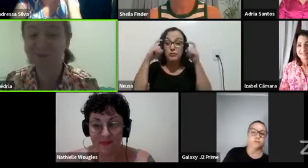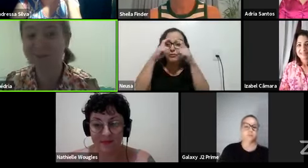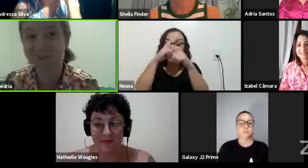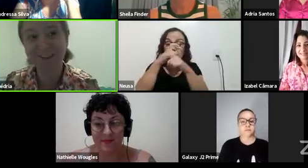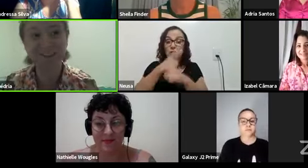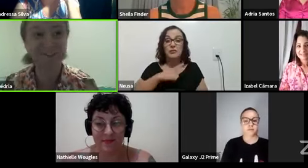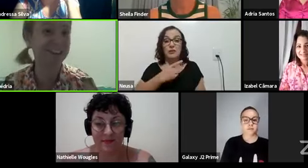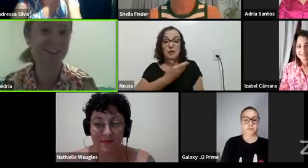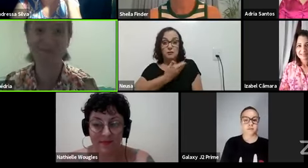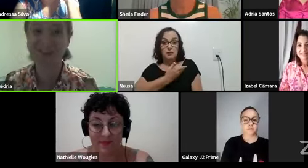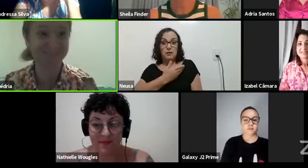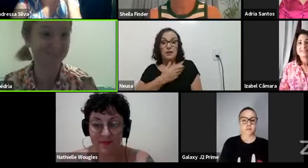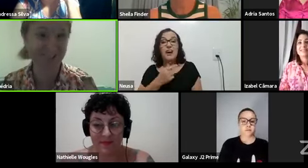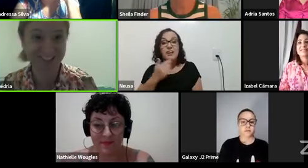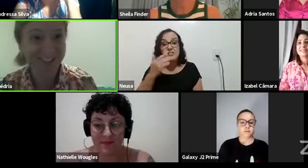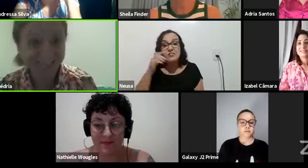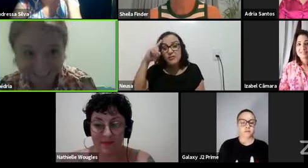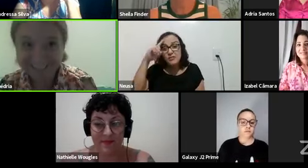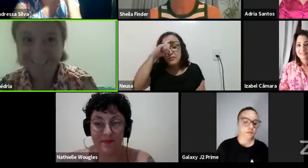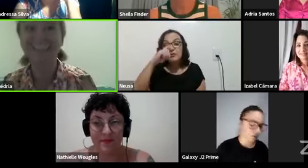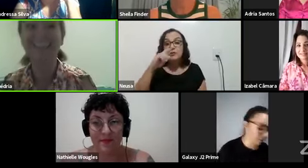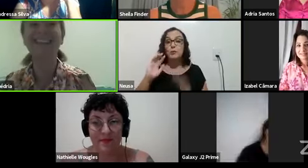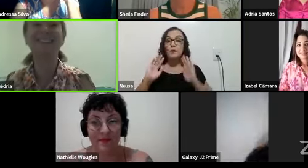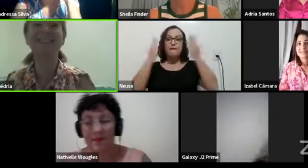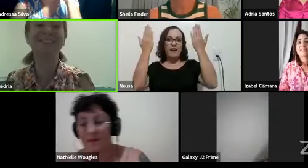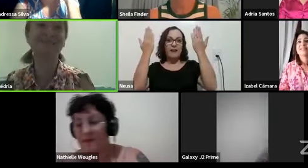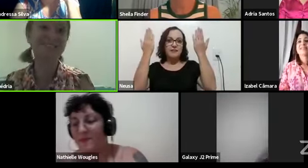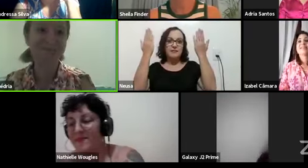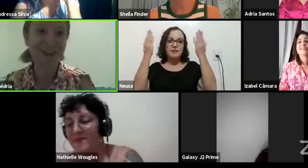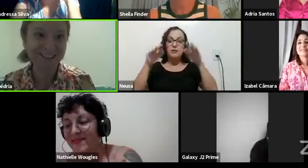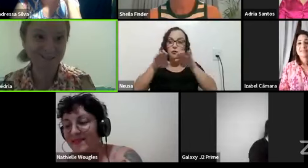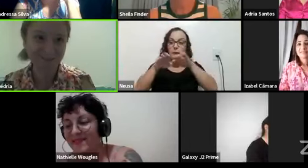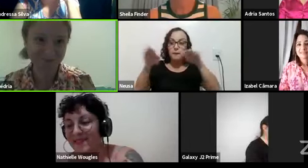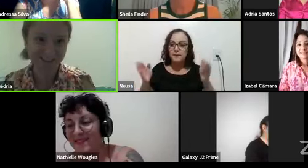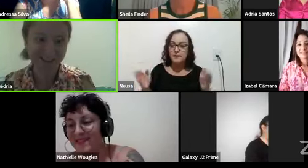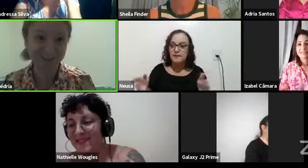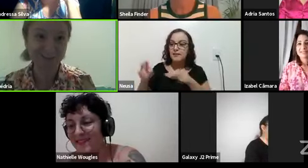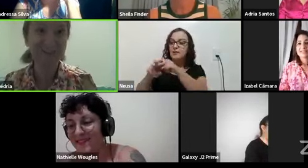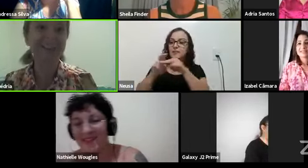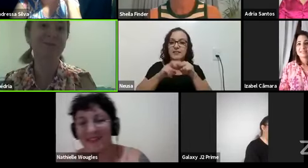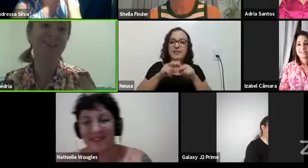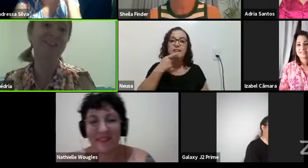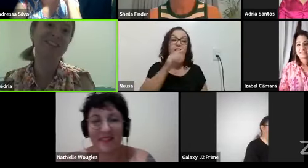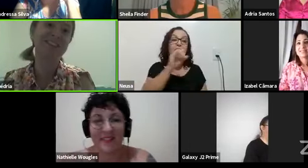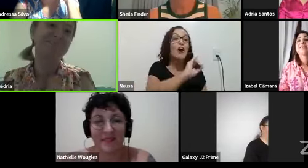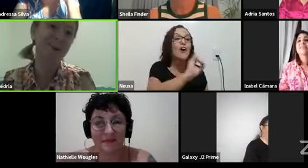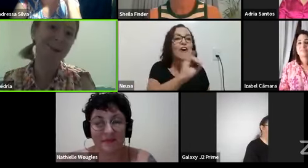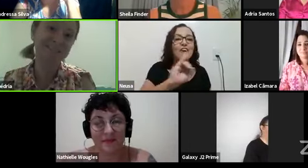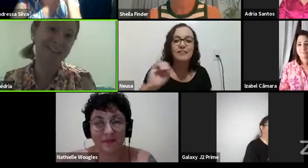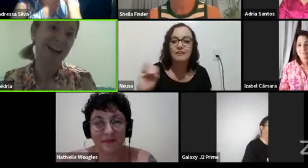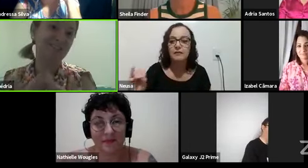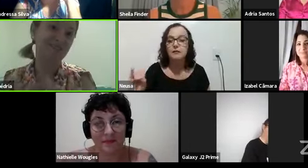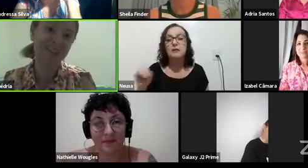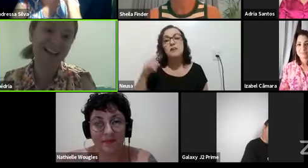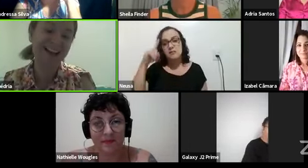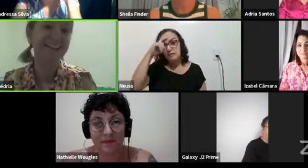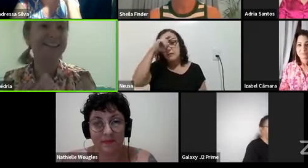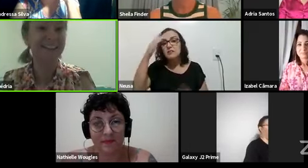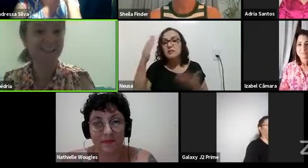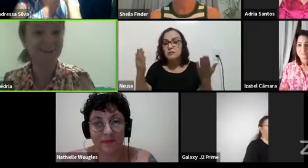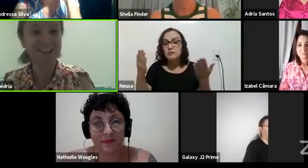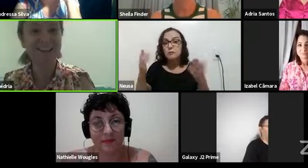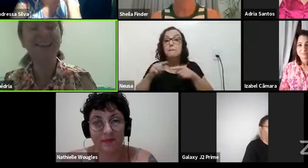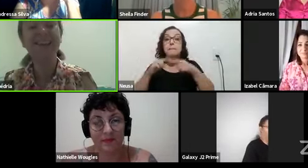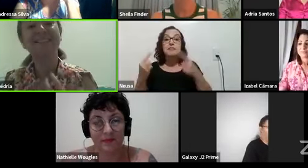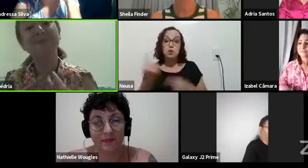cumprimentar pessoas numa festa, ainda que eu conheça a festa inteira, né? Então isso faz parte do espectro. E o que a gente pode ajudar